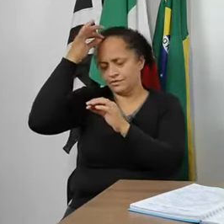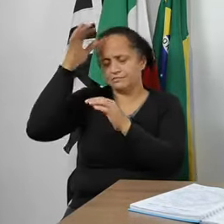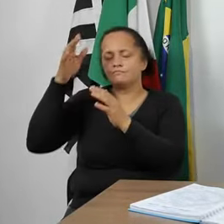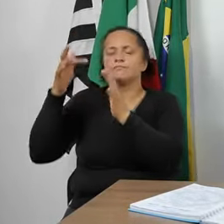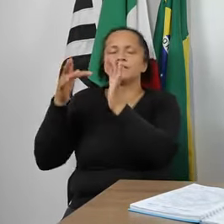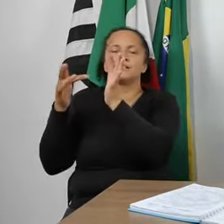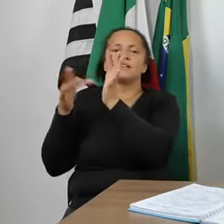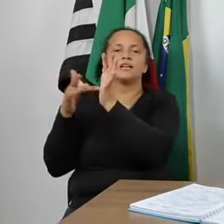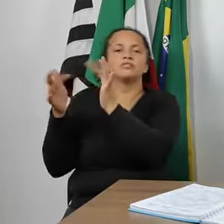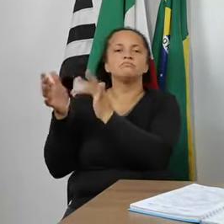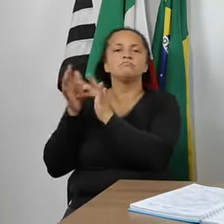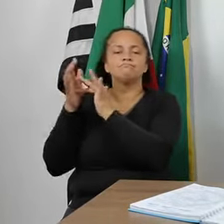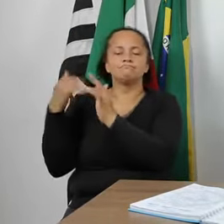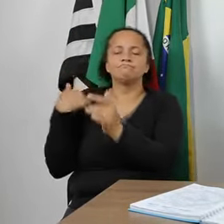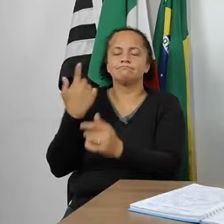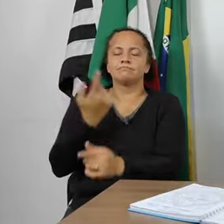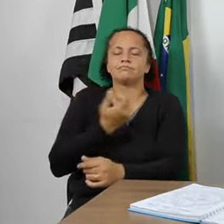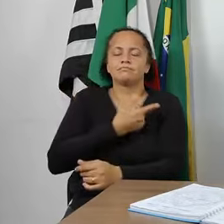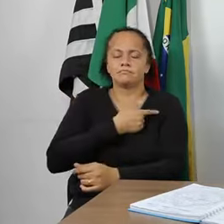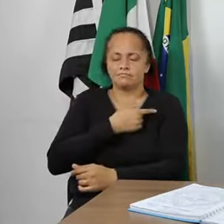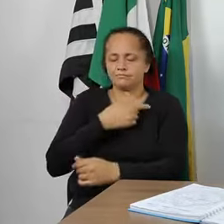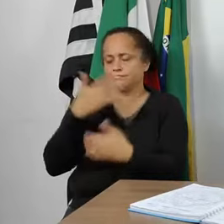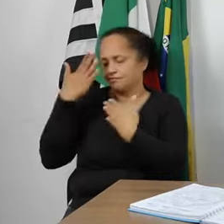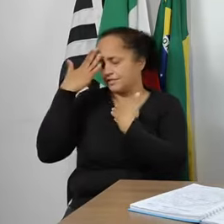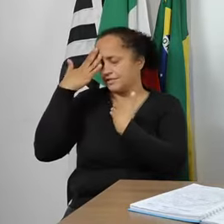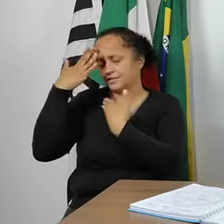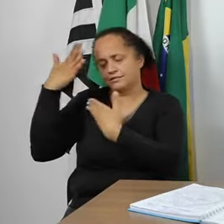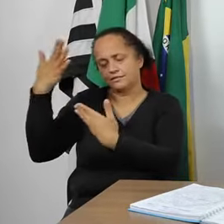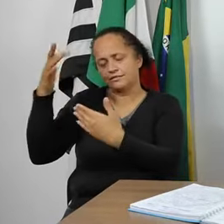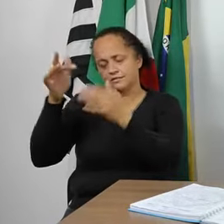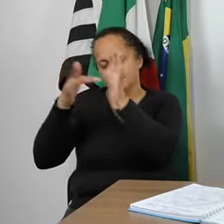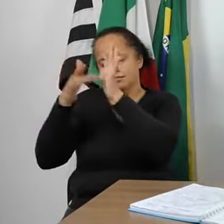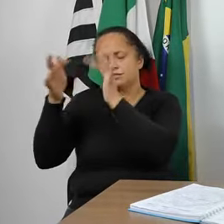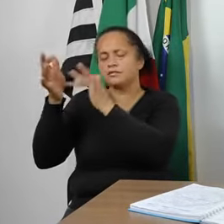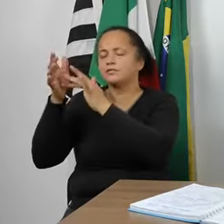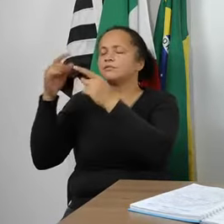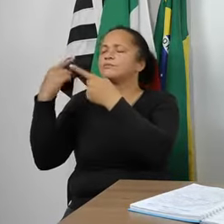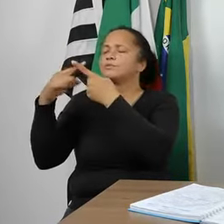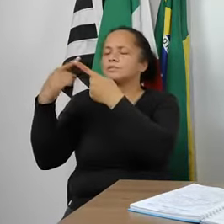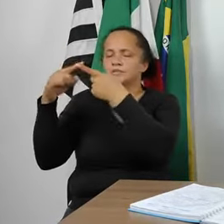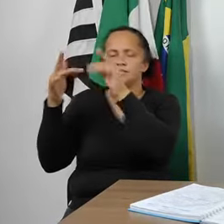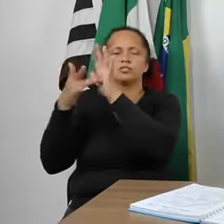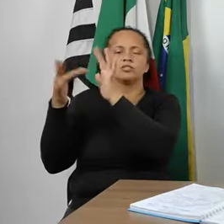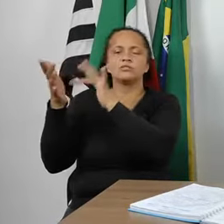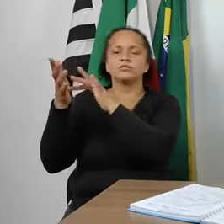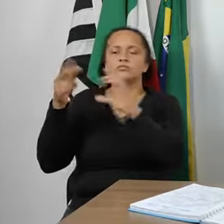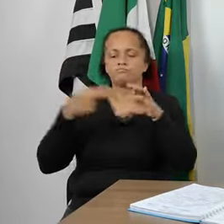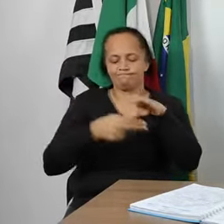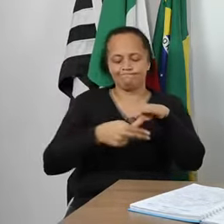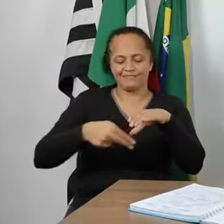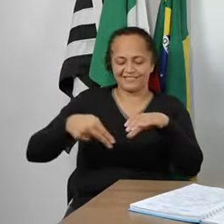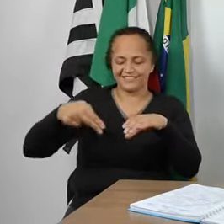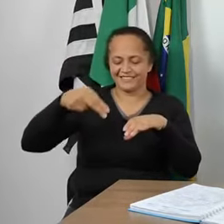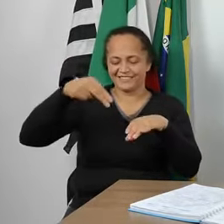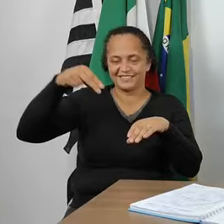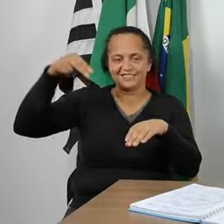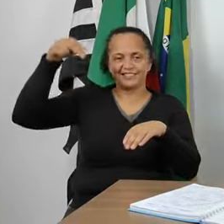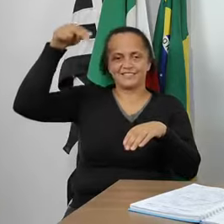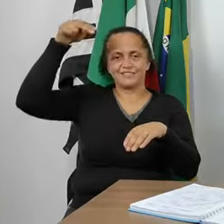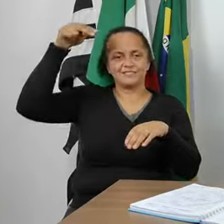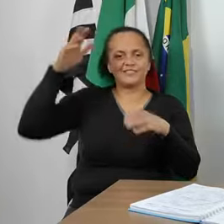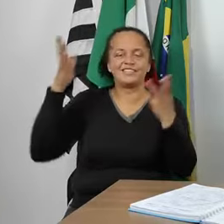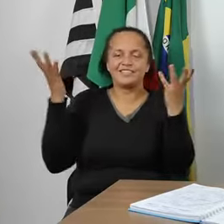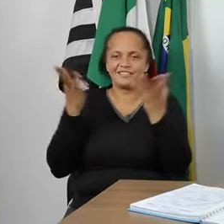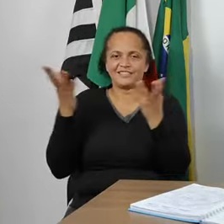estabeleça na nossa vida. Nós te agradecemos, Jesus, porque o Senhor subiu aos céus. O Senhor morreu naquela cruz, ressuscitou e subiu